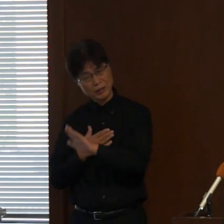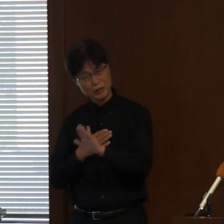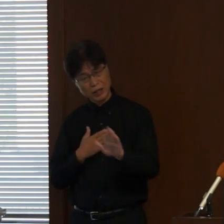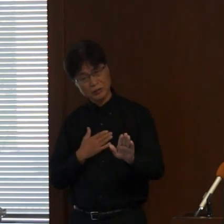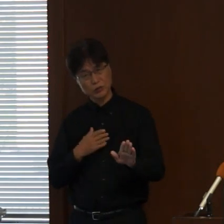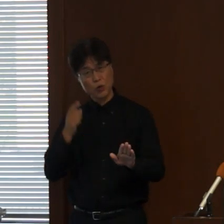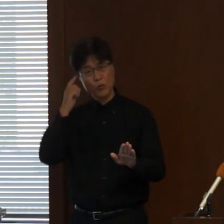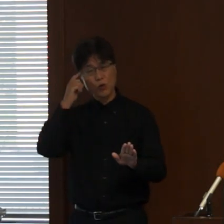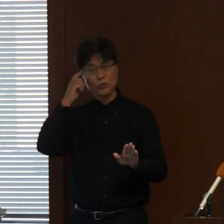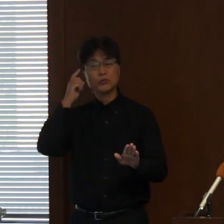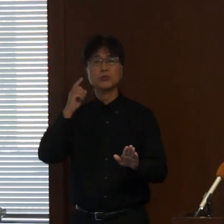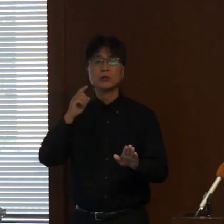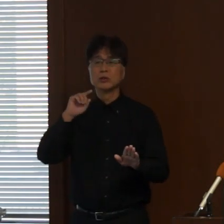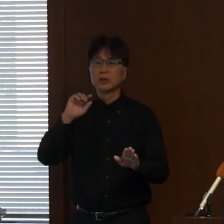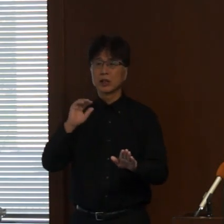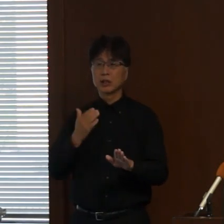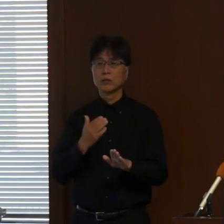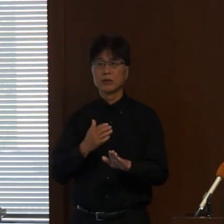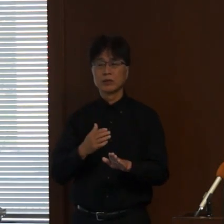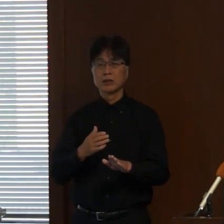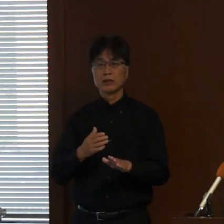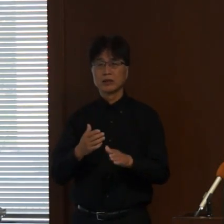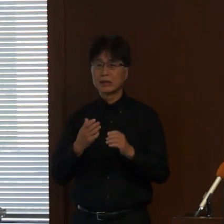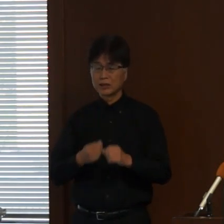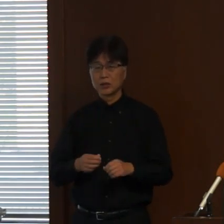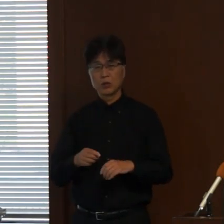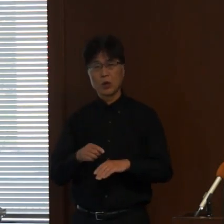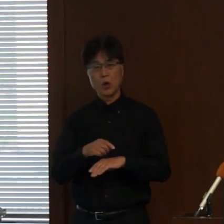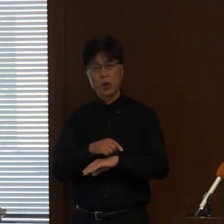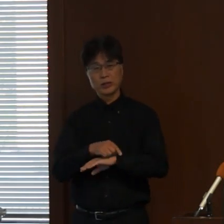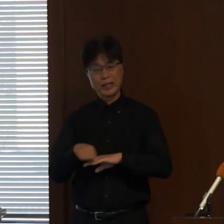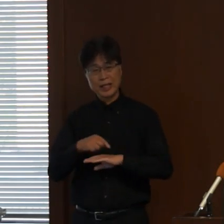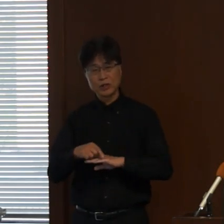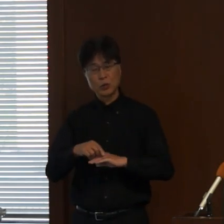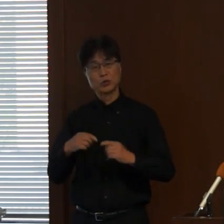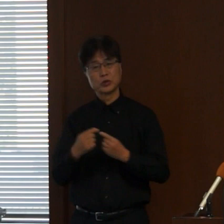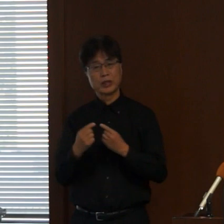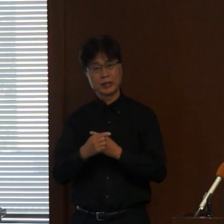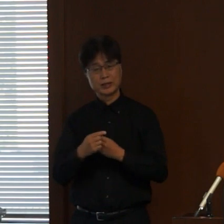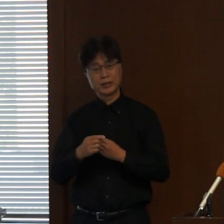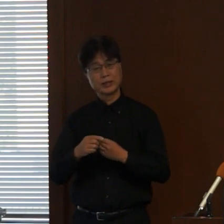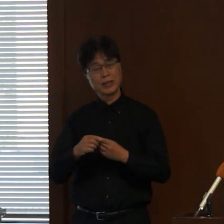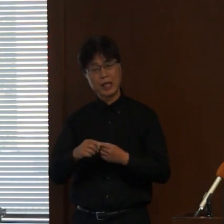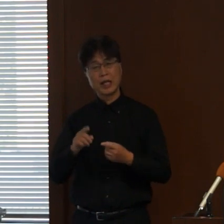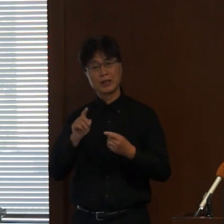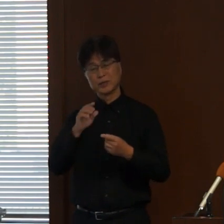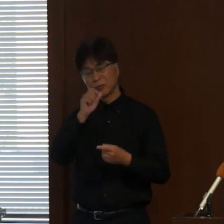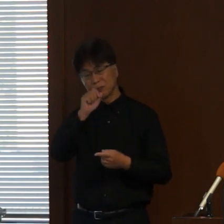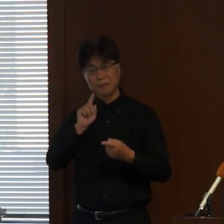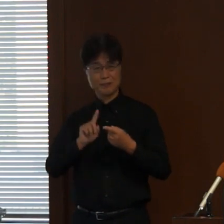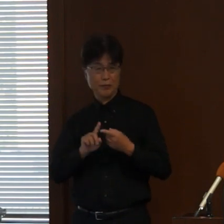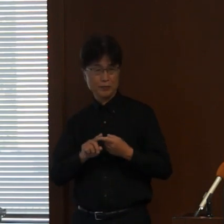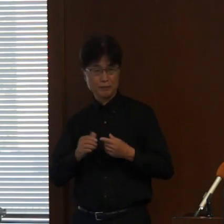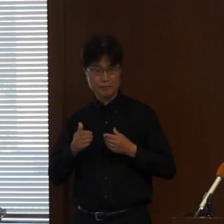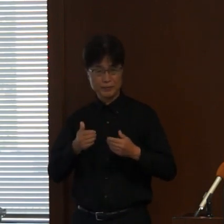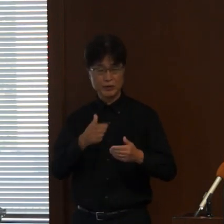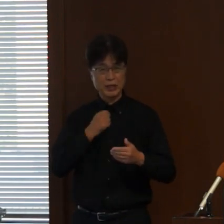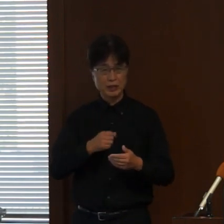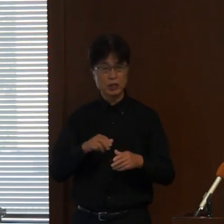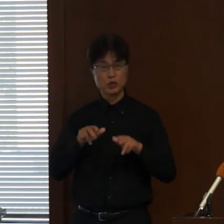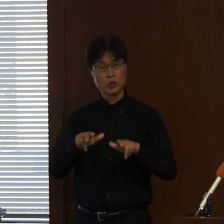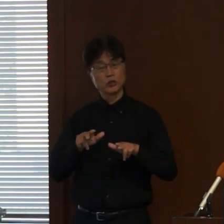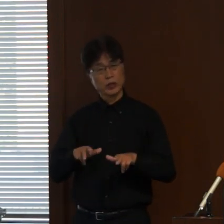。しっかり一つ一つ修正しながらやっていきたいと思うし、できる限り行政とし